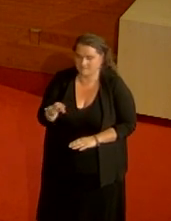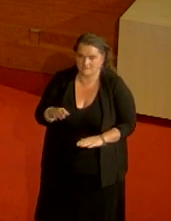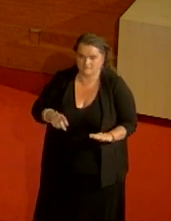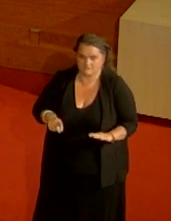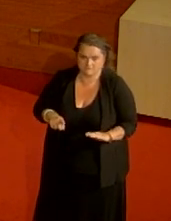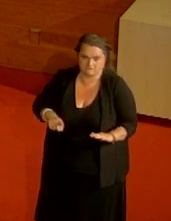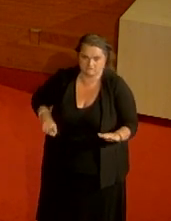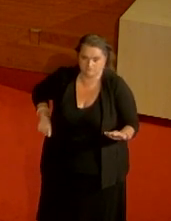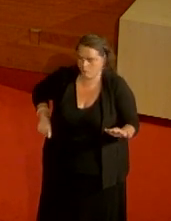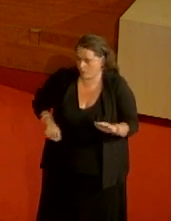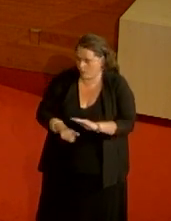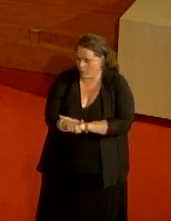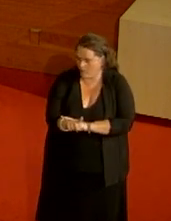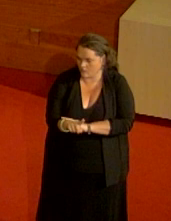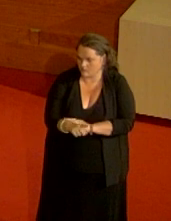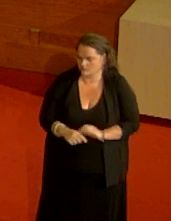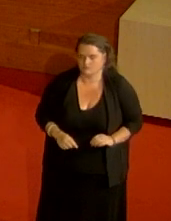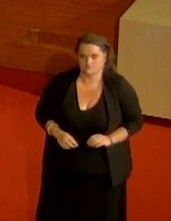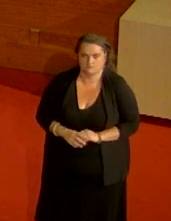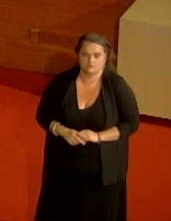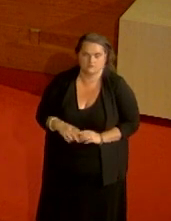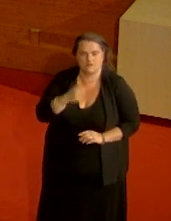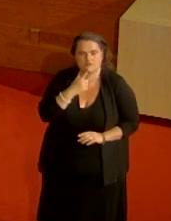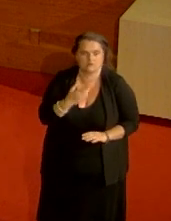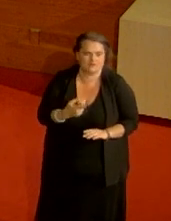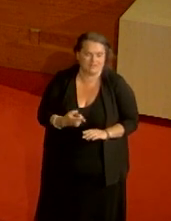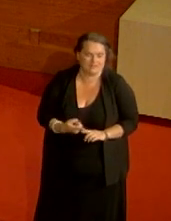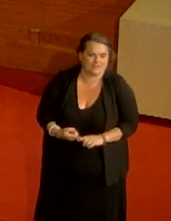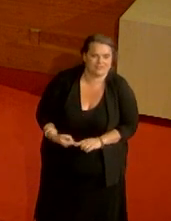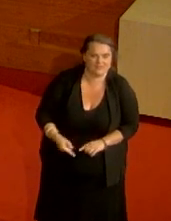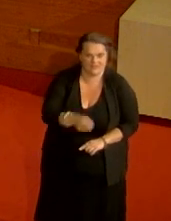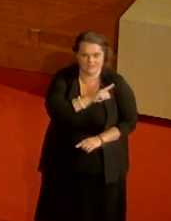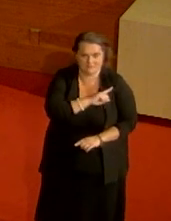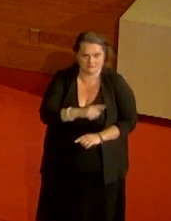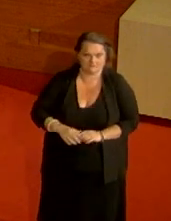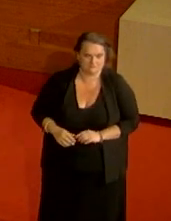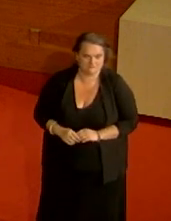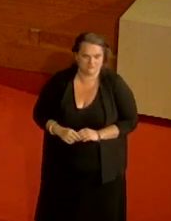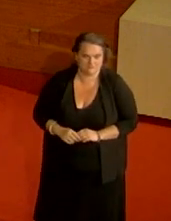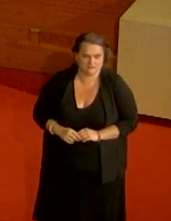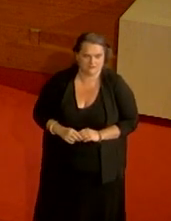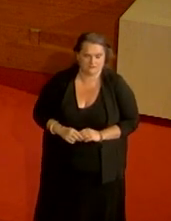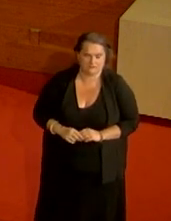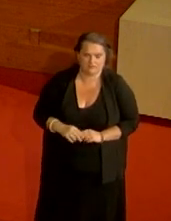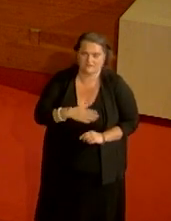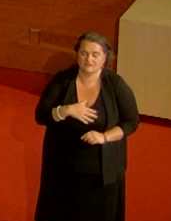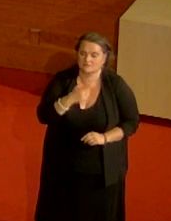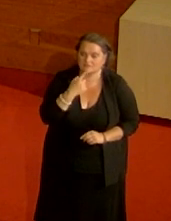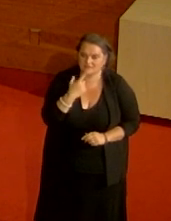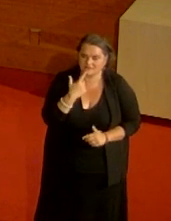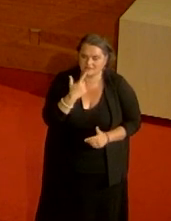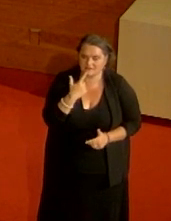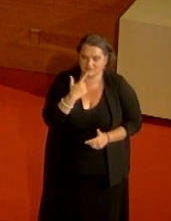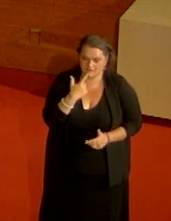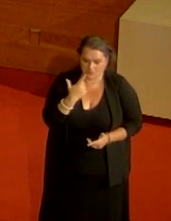positiva porque cuando hablamos de exceso de cantidad de de números altos estamos hablando de algo de ese punto de